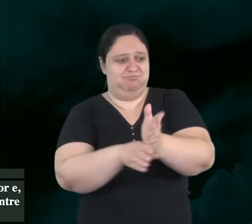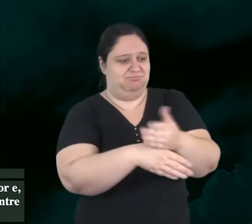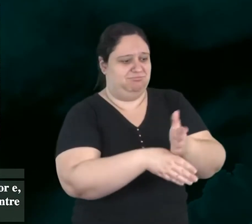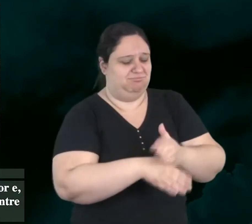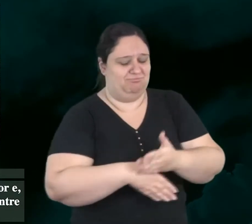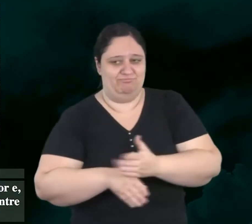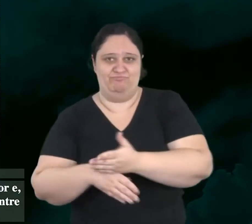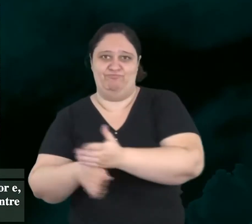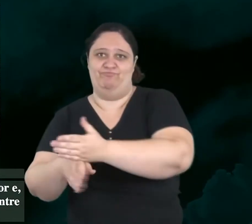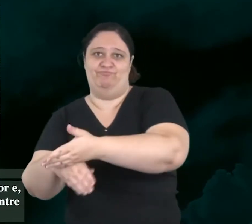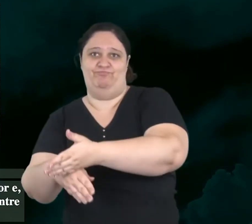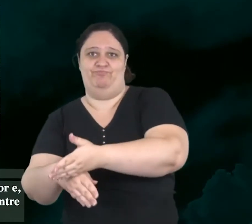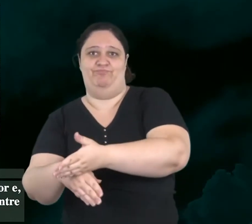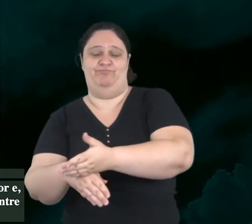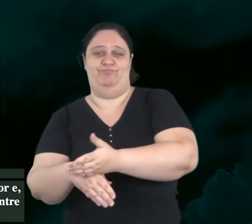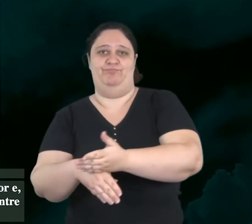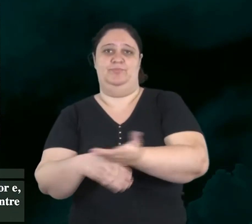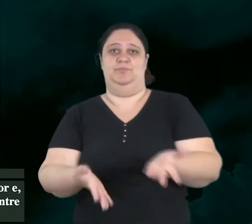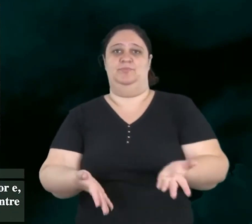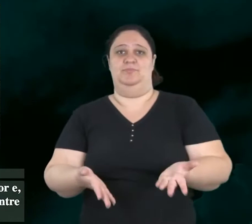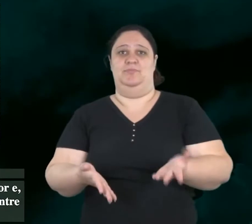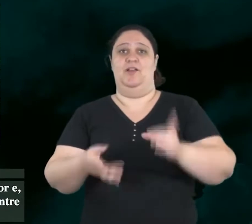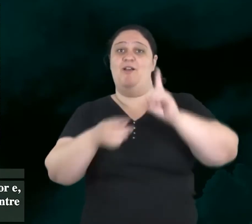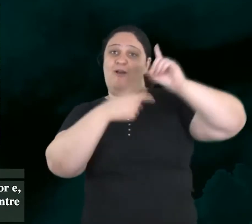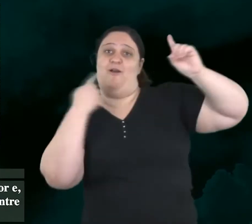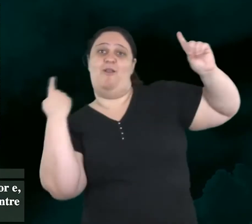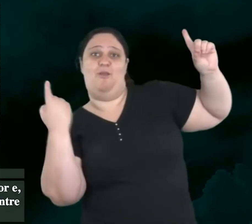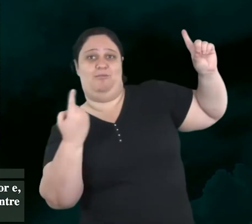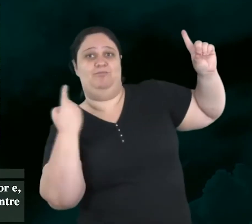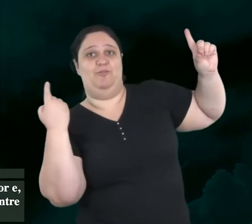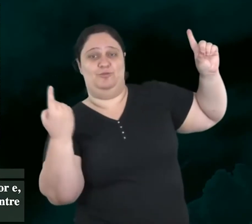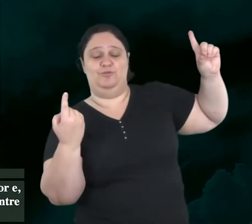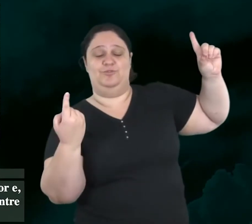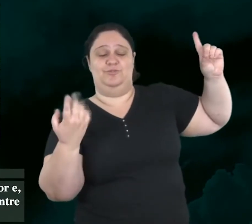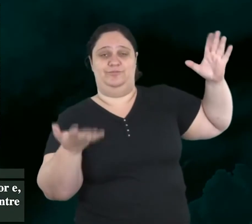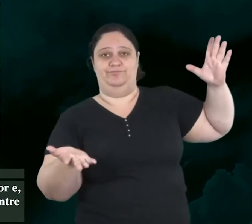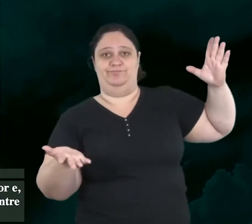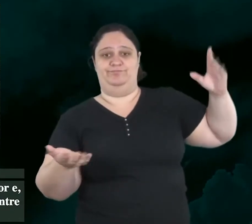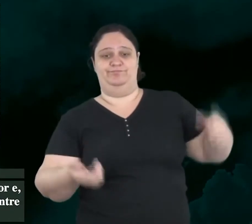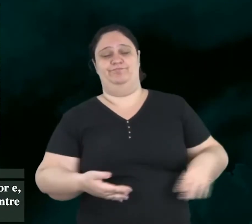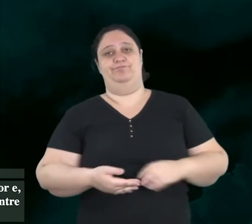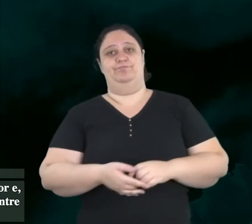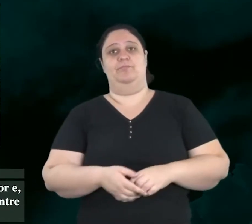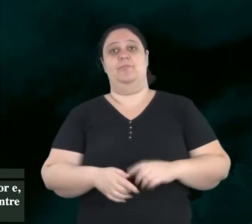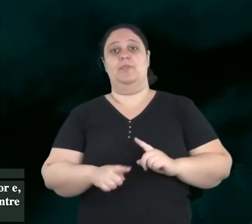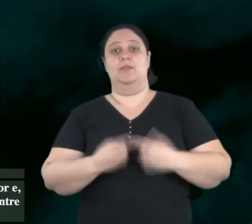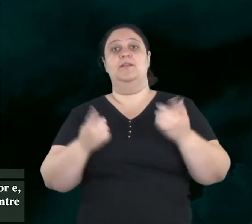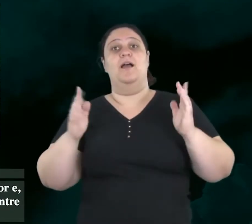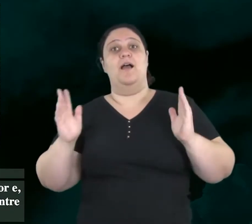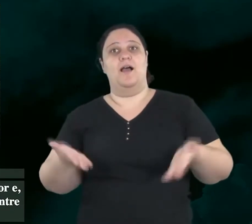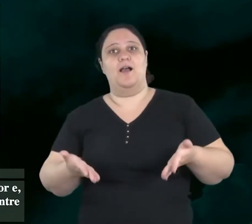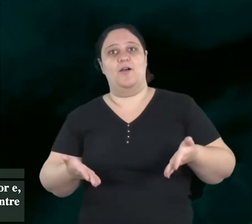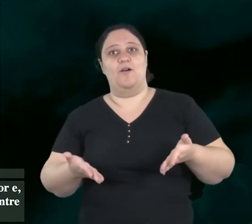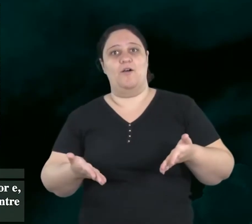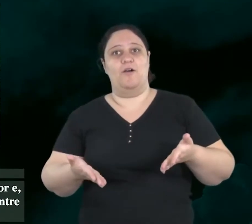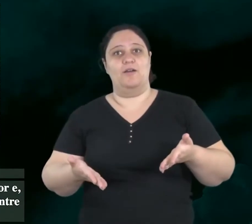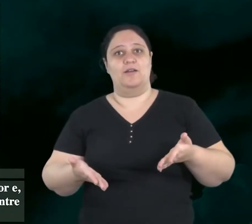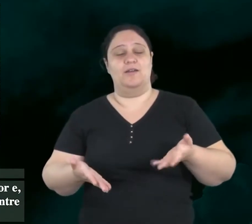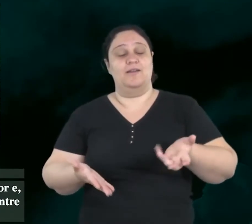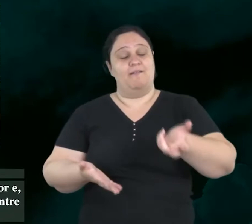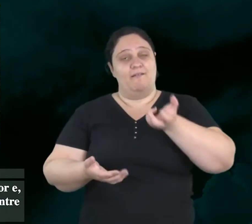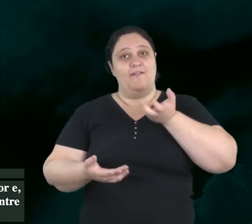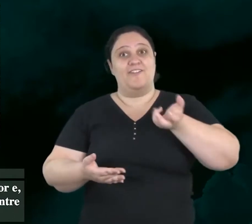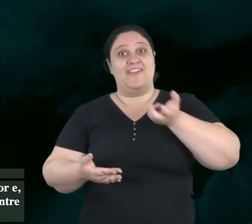esses séculos, desconectada de Deus. E agora você deseja